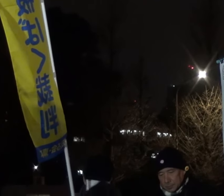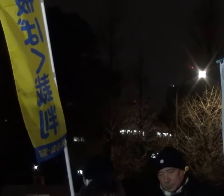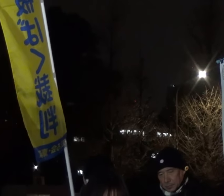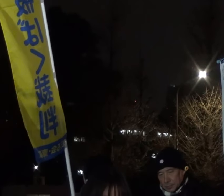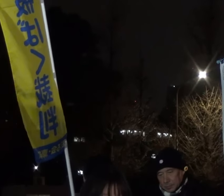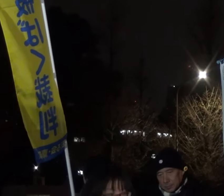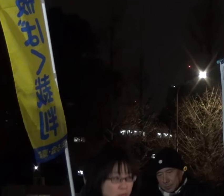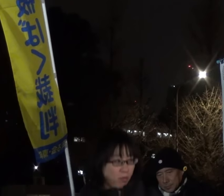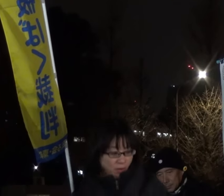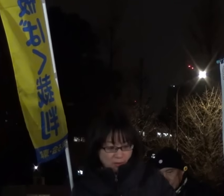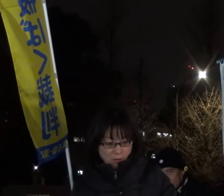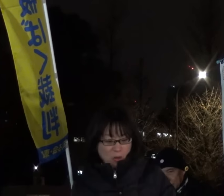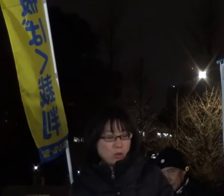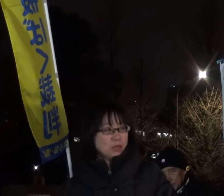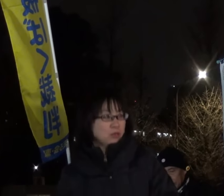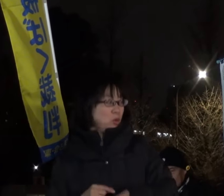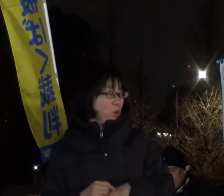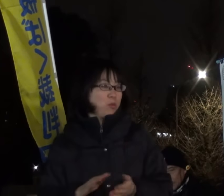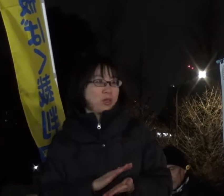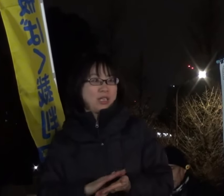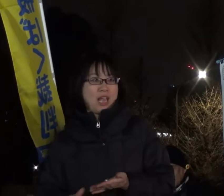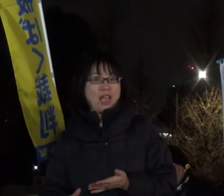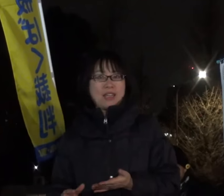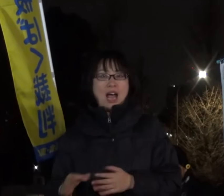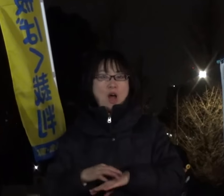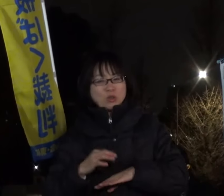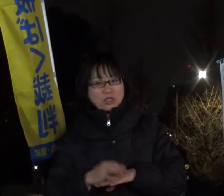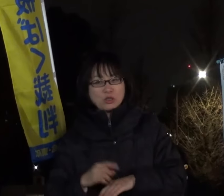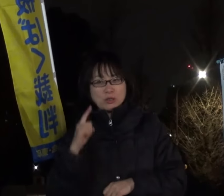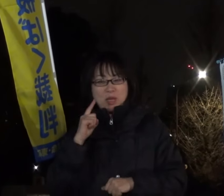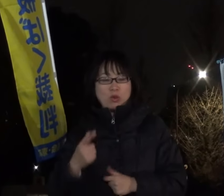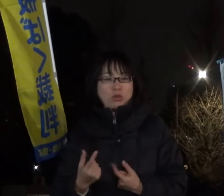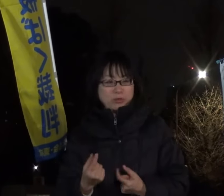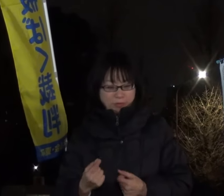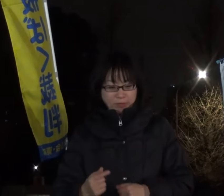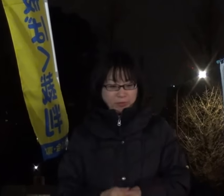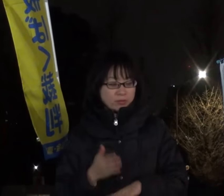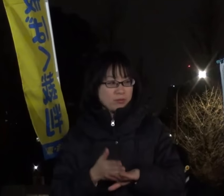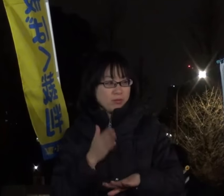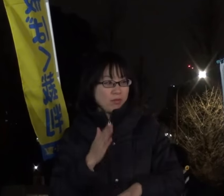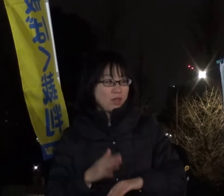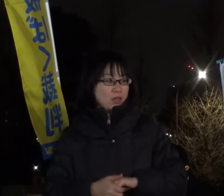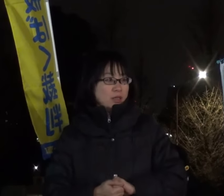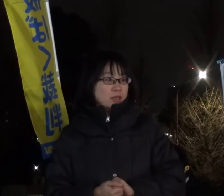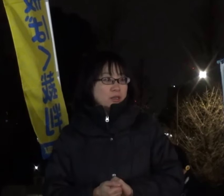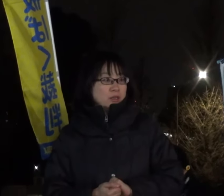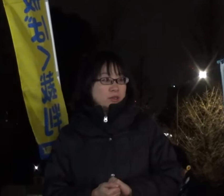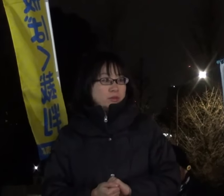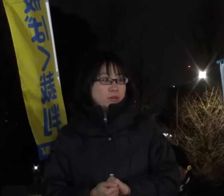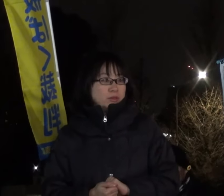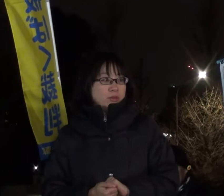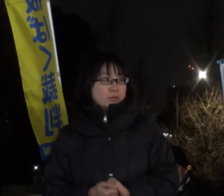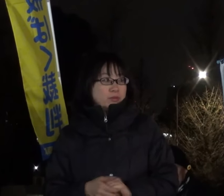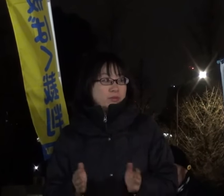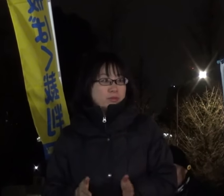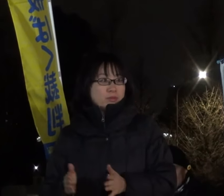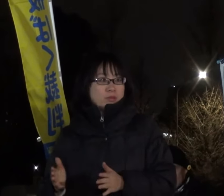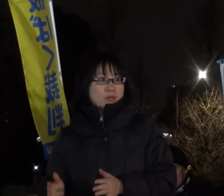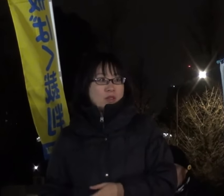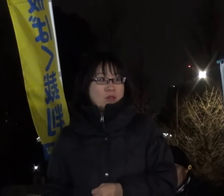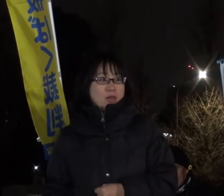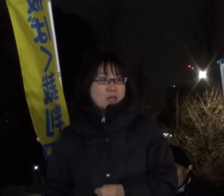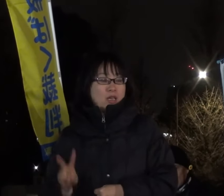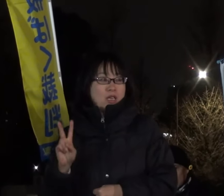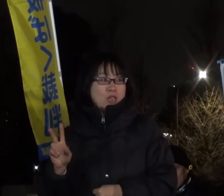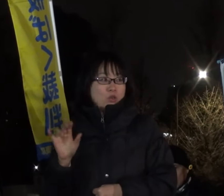味しいね、新鮮なお肉に見えることでしょう。ありがとうございます。では浦部力さん、はい、